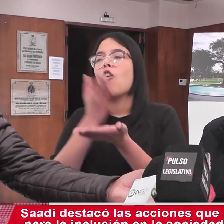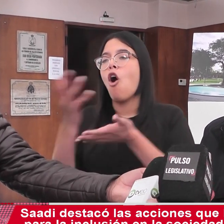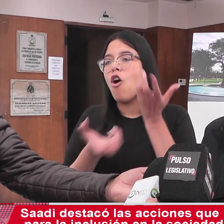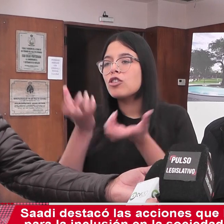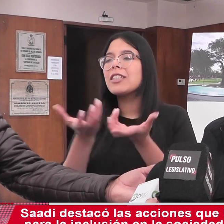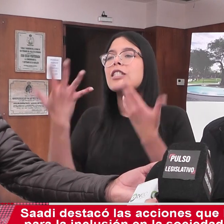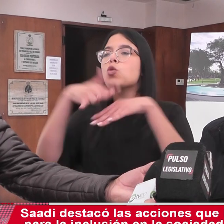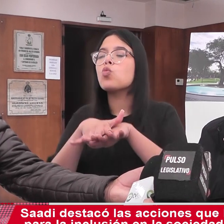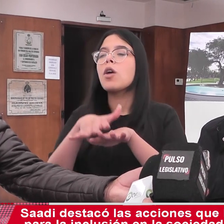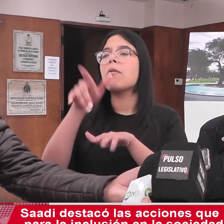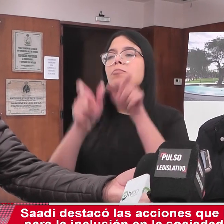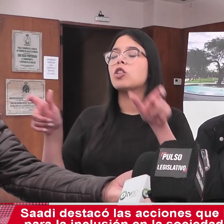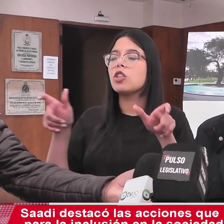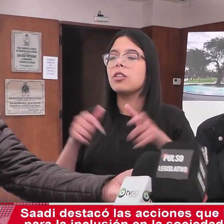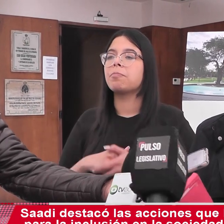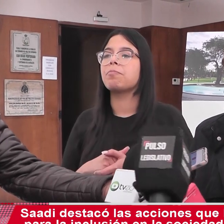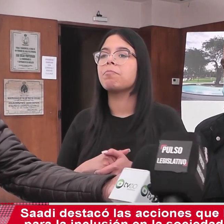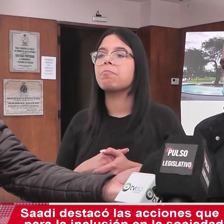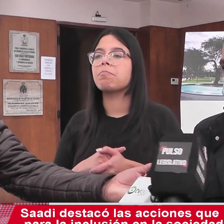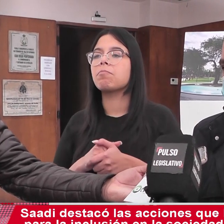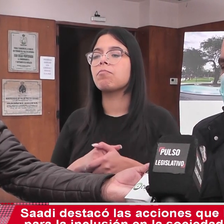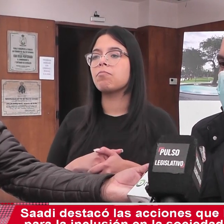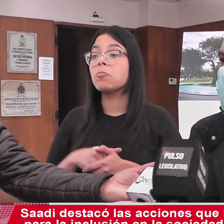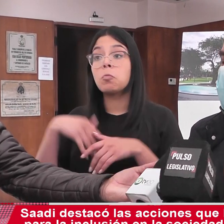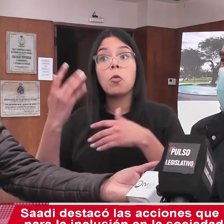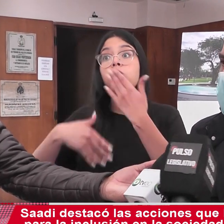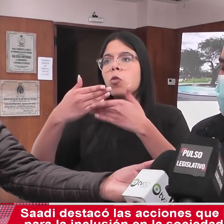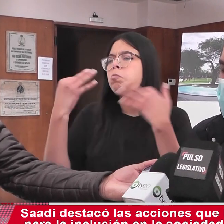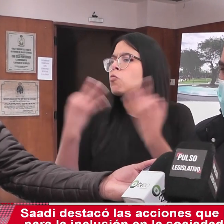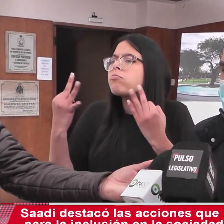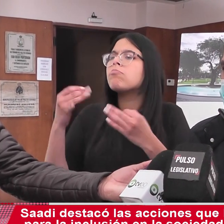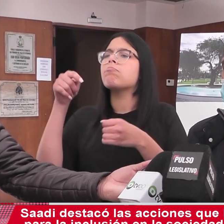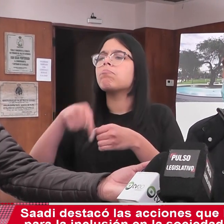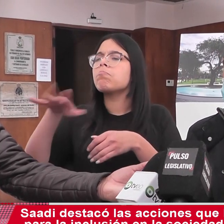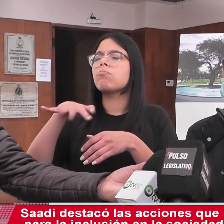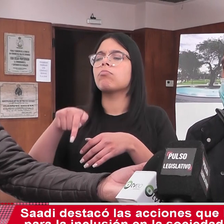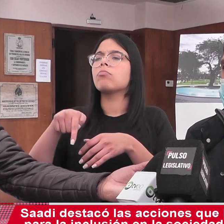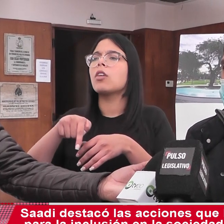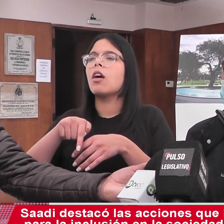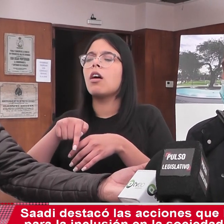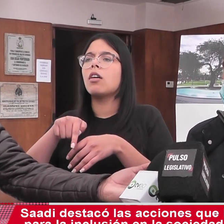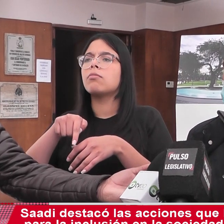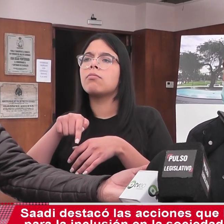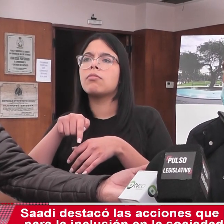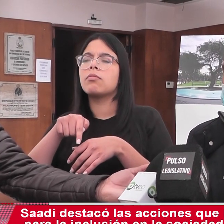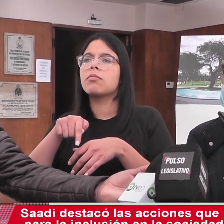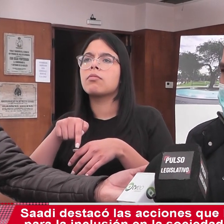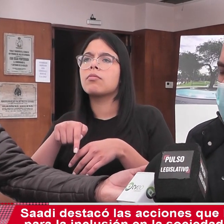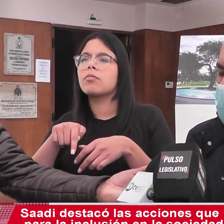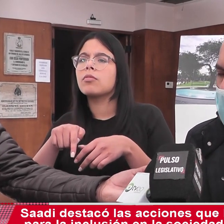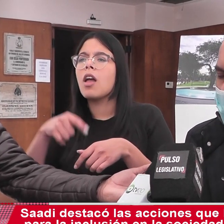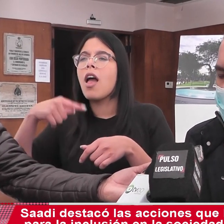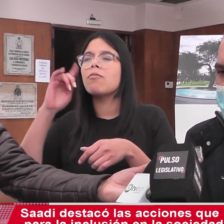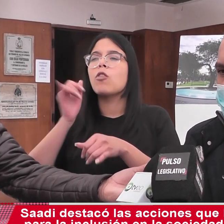también, que está funcionando muy bien. Estamos haciendo mucho las